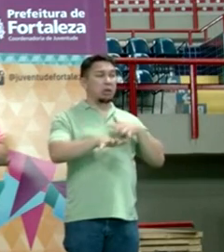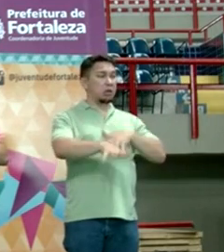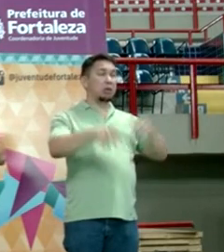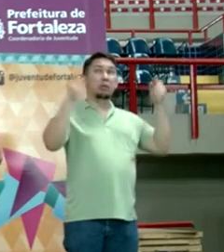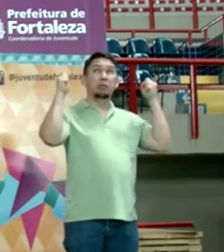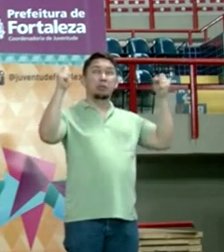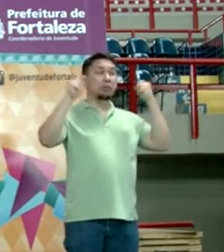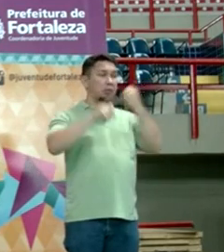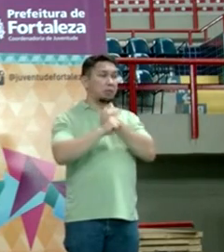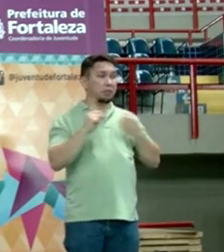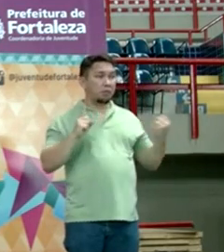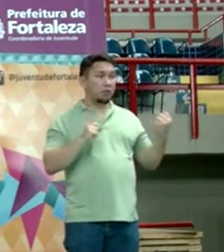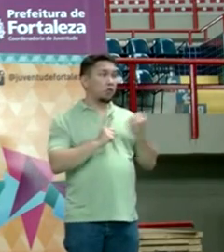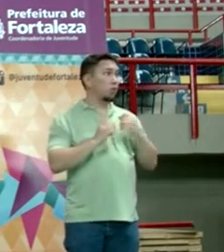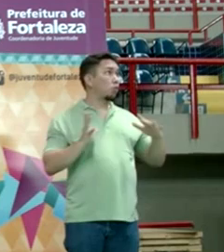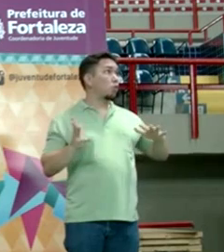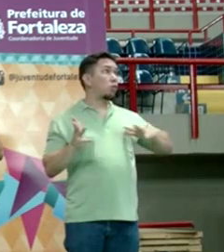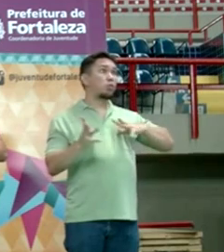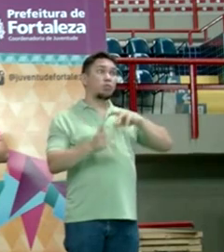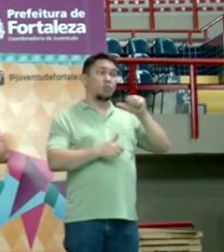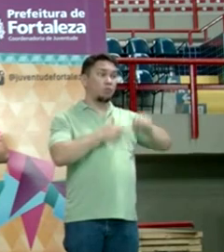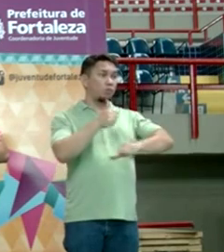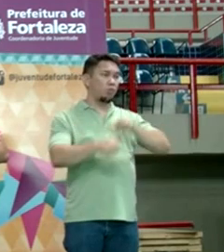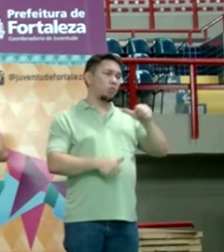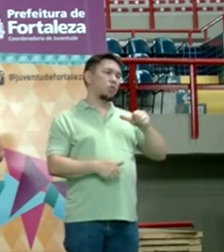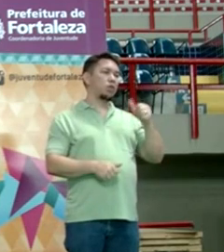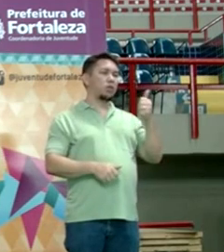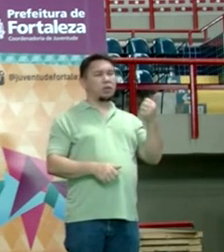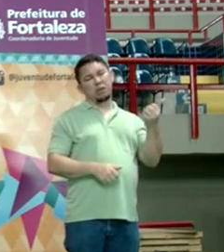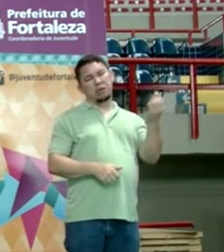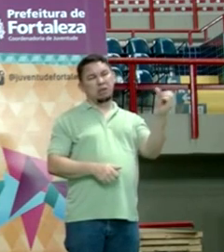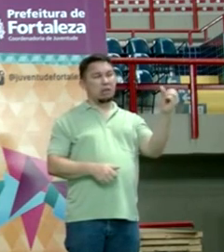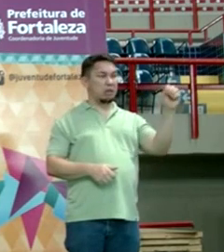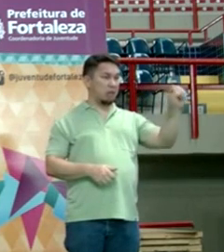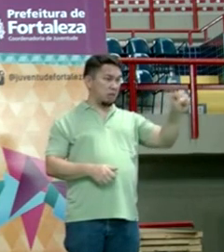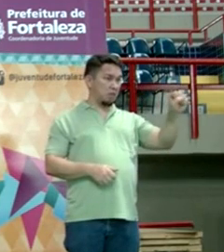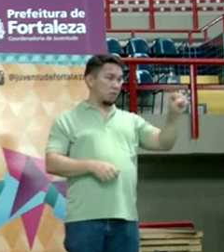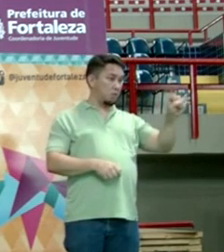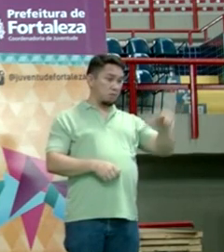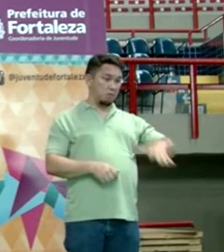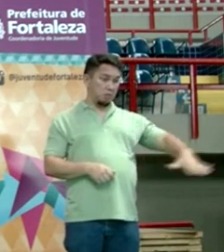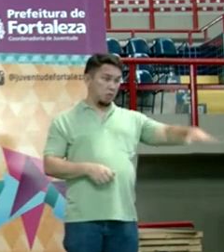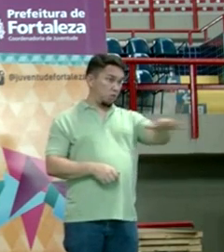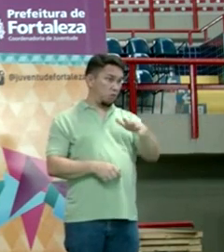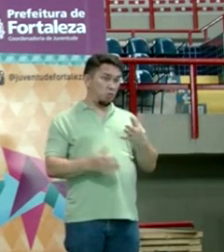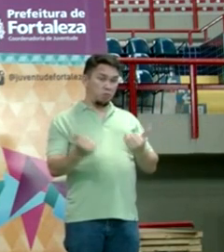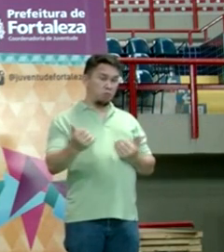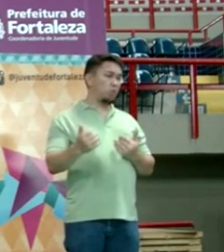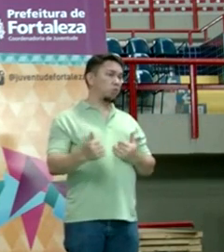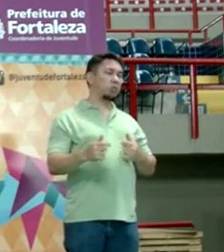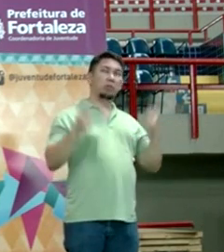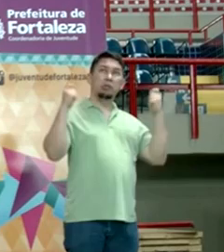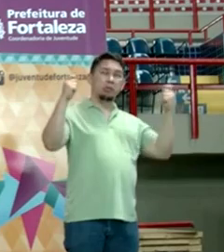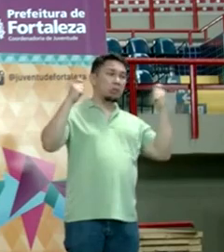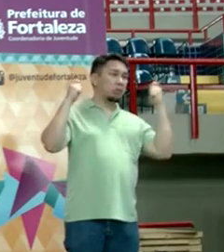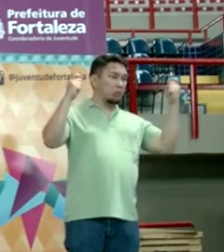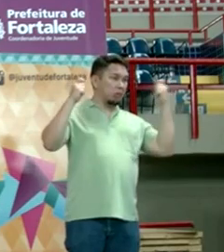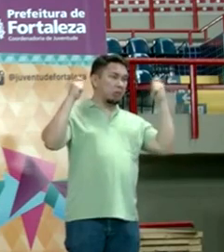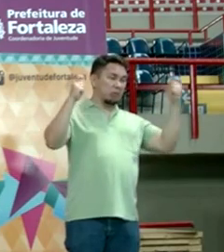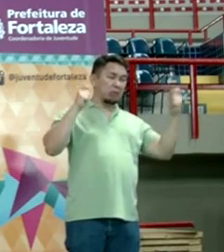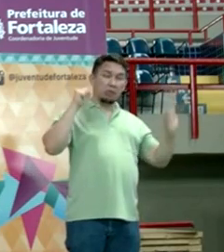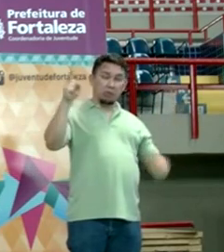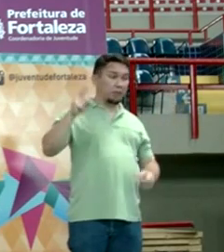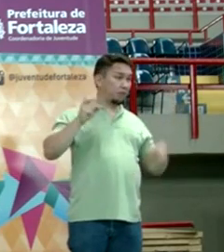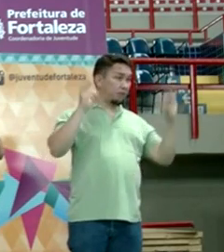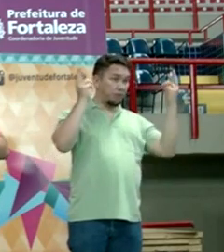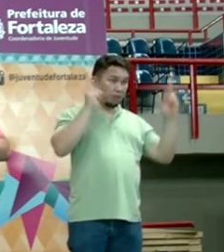sociais. Você não tem noção como o mundo pegou fogo em 68. Os jovens se manifestando na República Tcheca, o tcheco tava